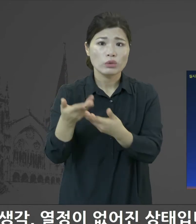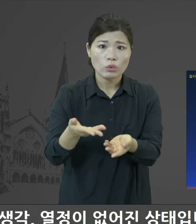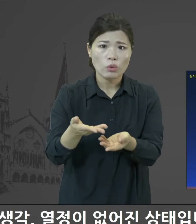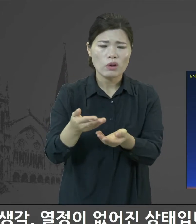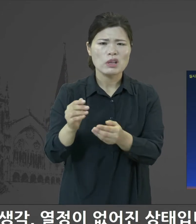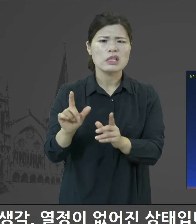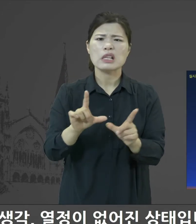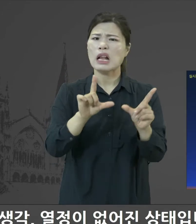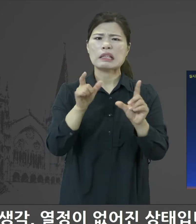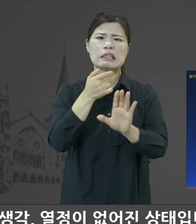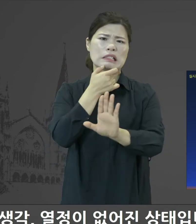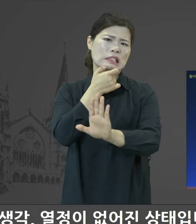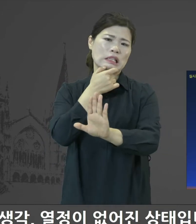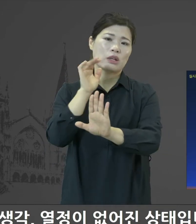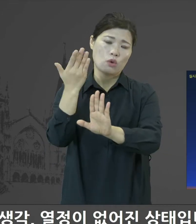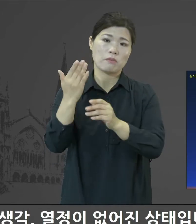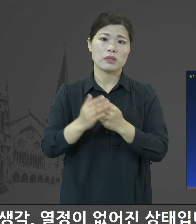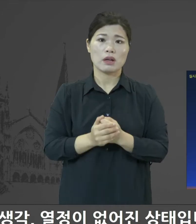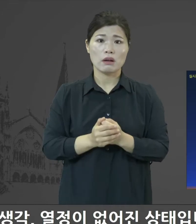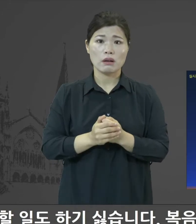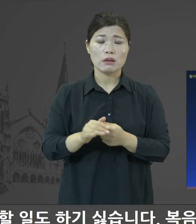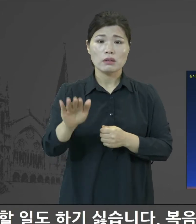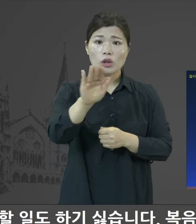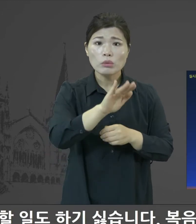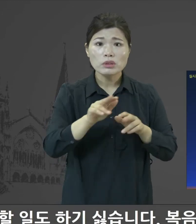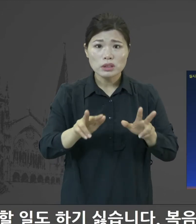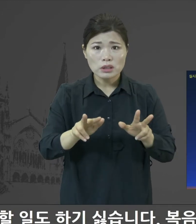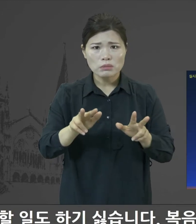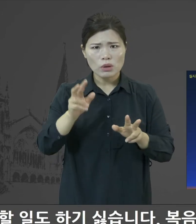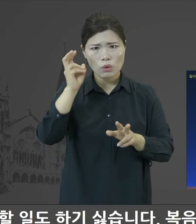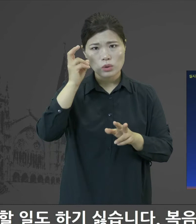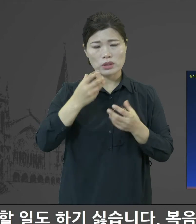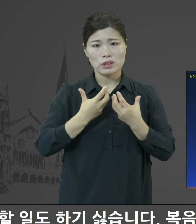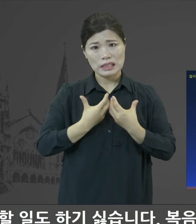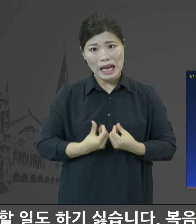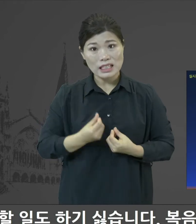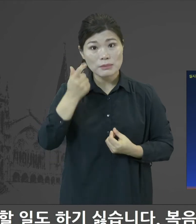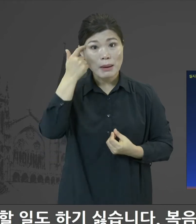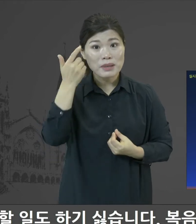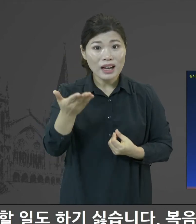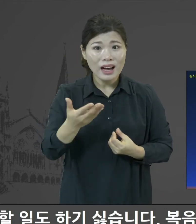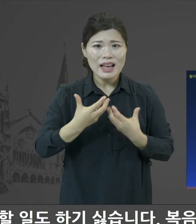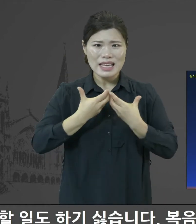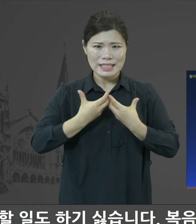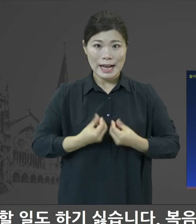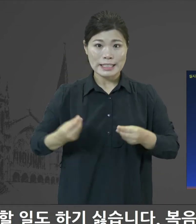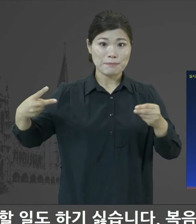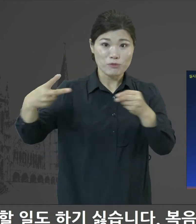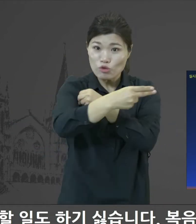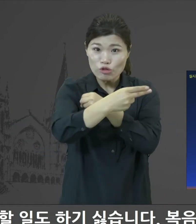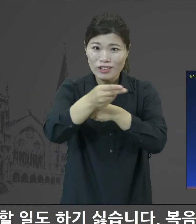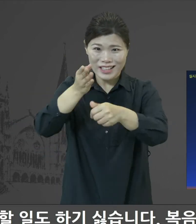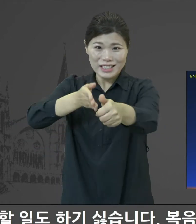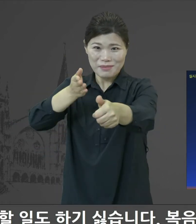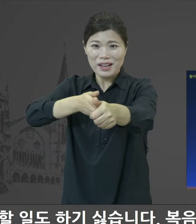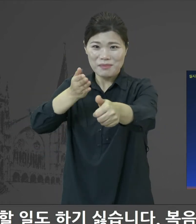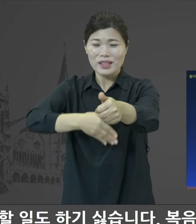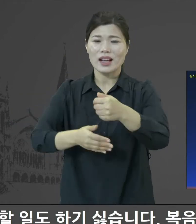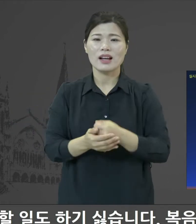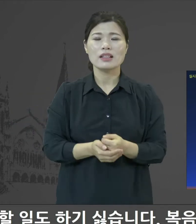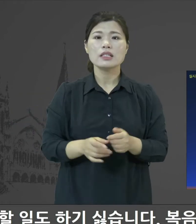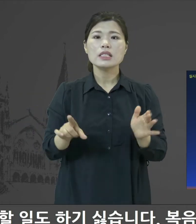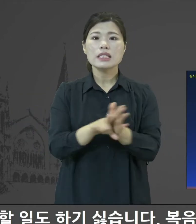거죠. 혹시 여러분 낙심 가운데 있으십니까? 낙심 뚝 하시기 바랍니다. 특별히 신앙의